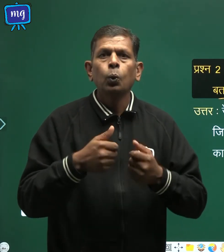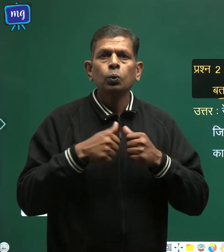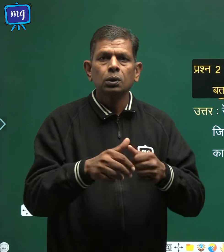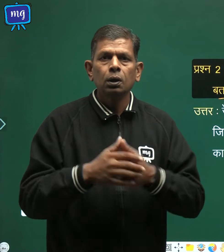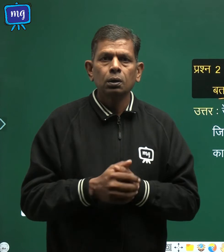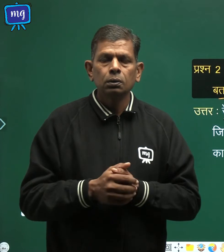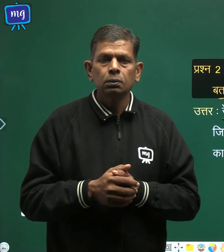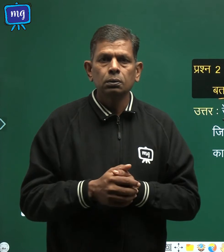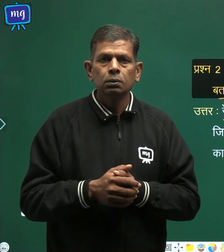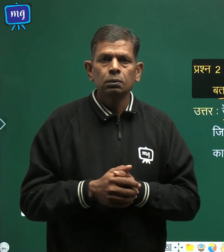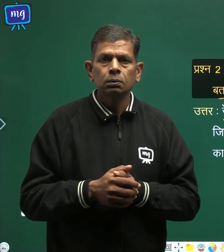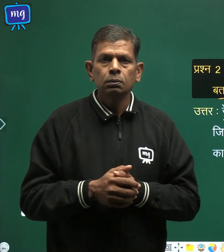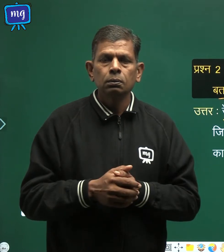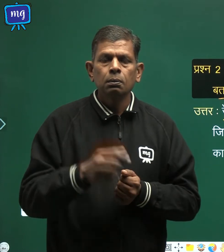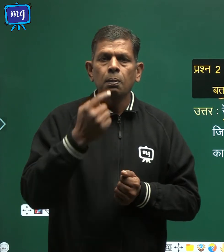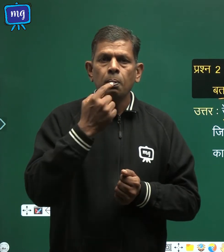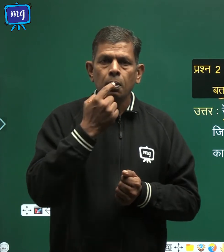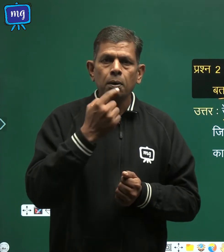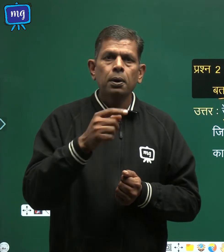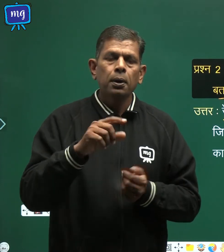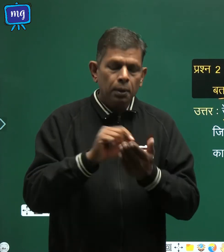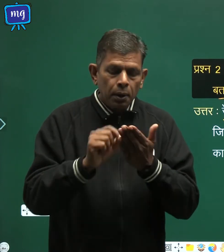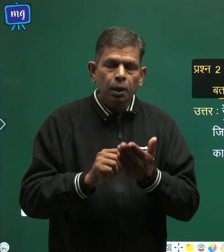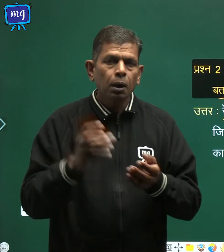उत्तर, रेड डाटा पुस्तक